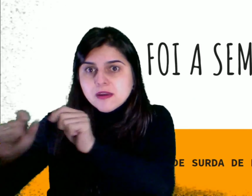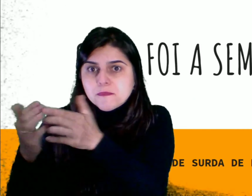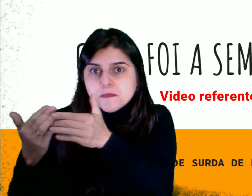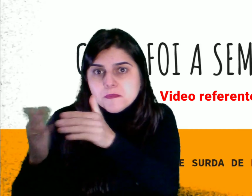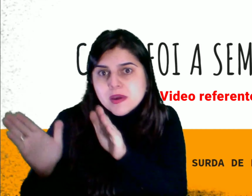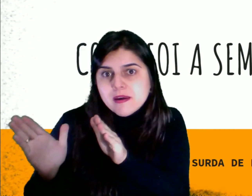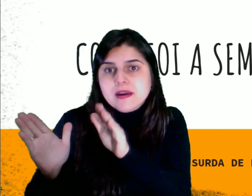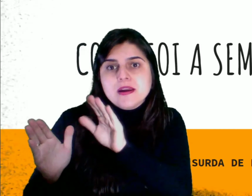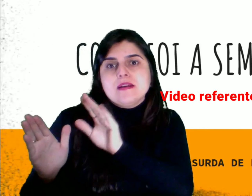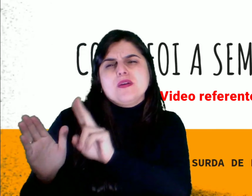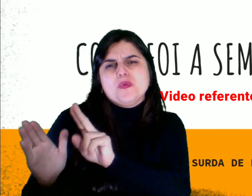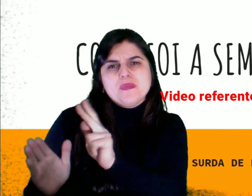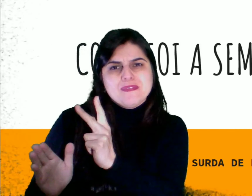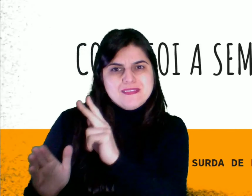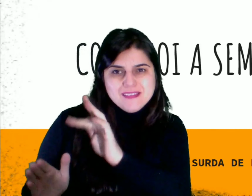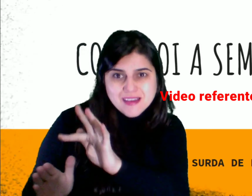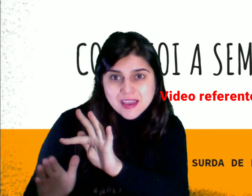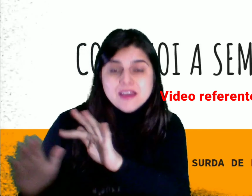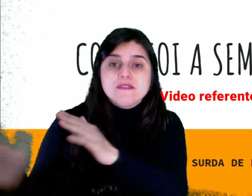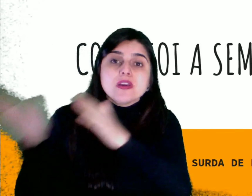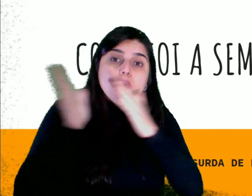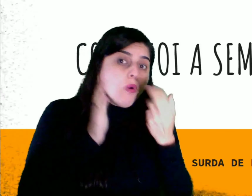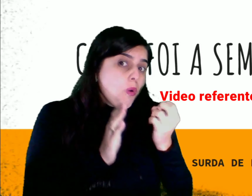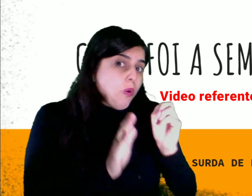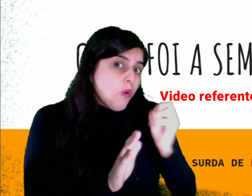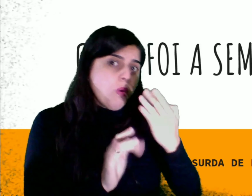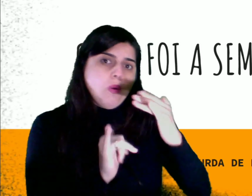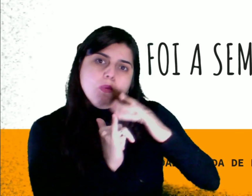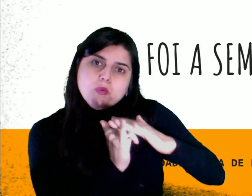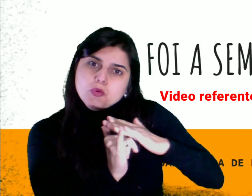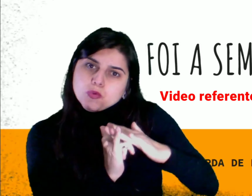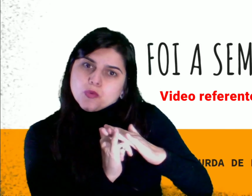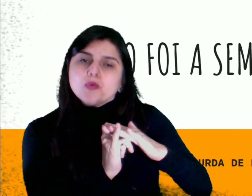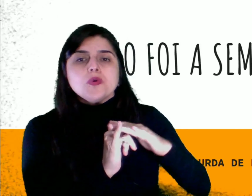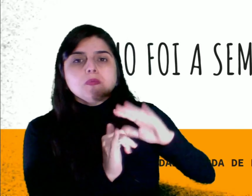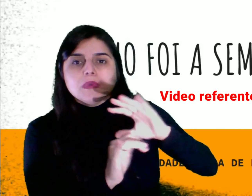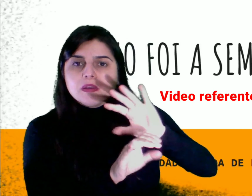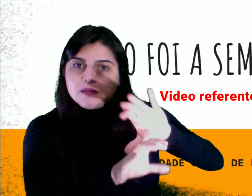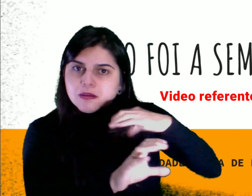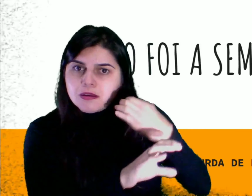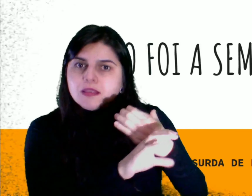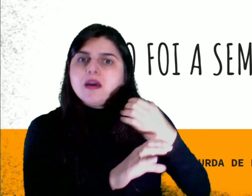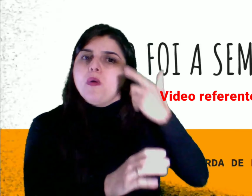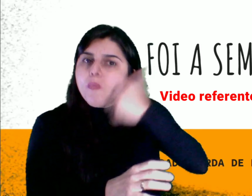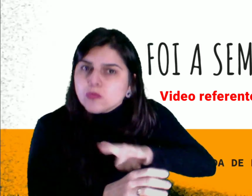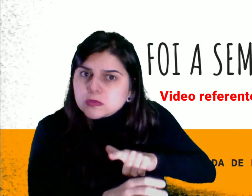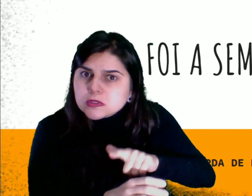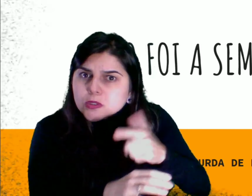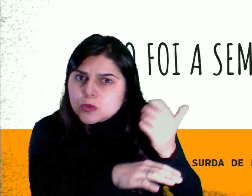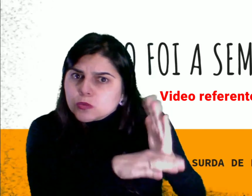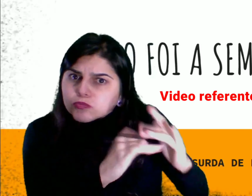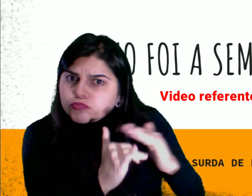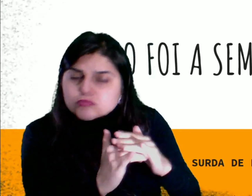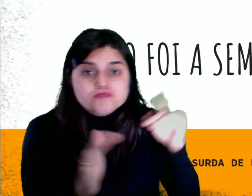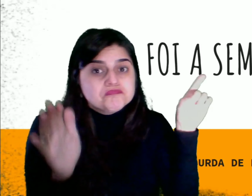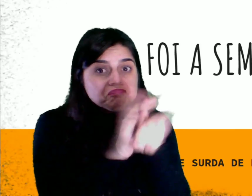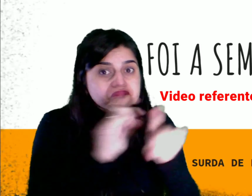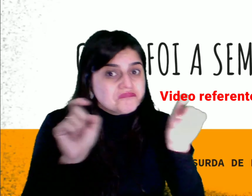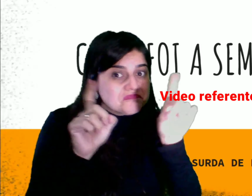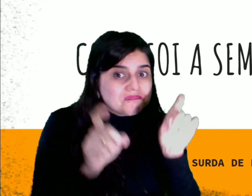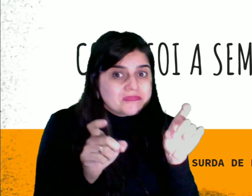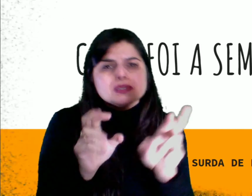vocês podem interagir e a gente pode estar conversando. Lembrando, resumidamente, que existem